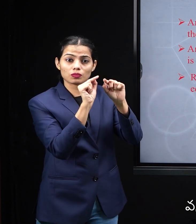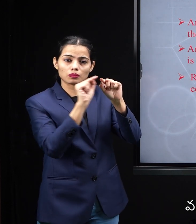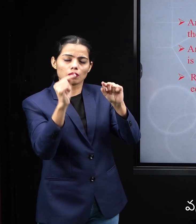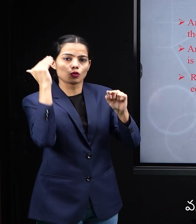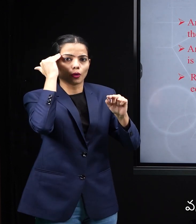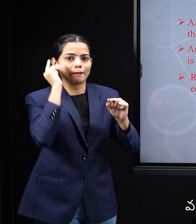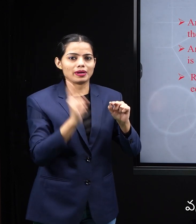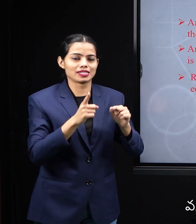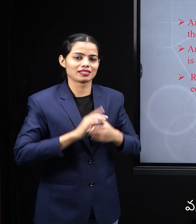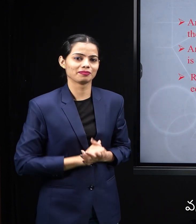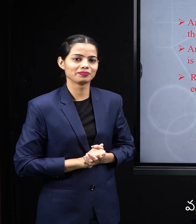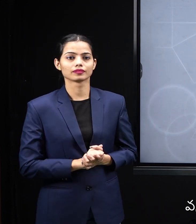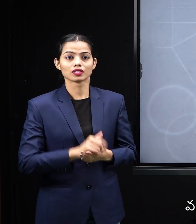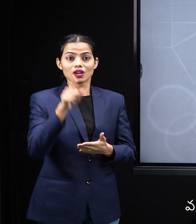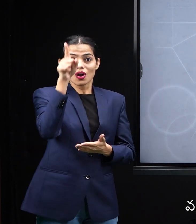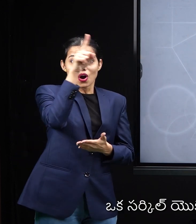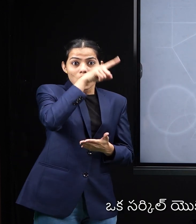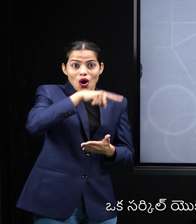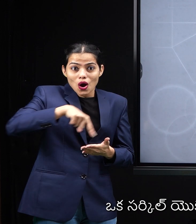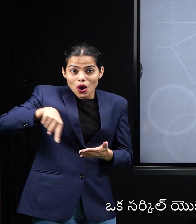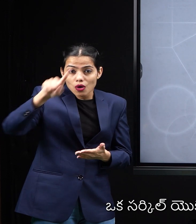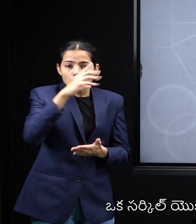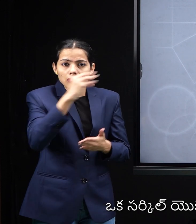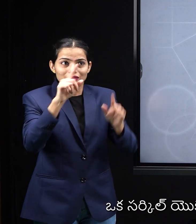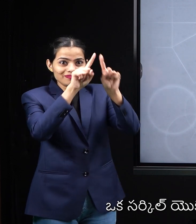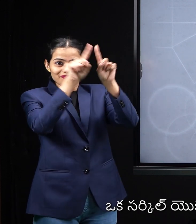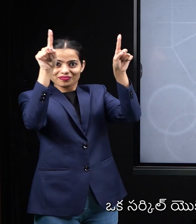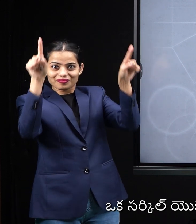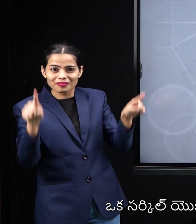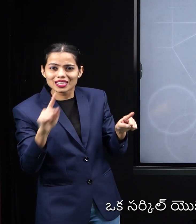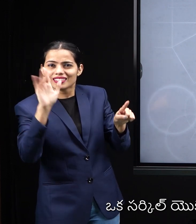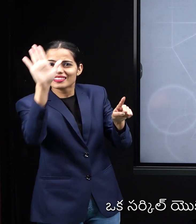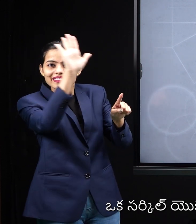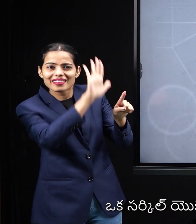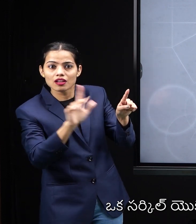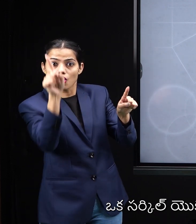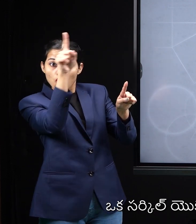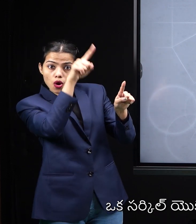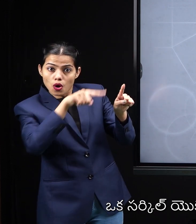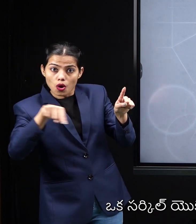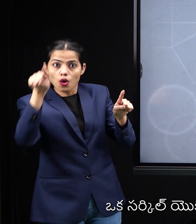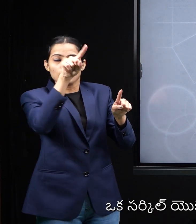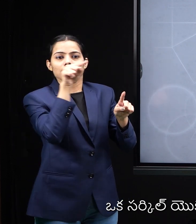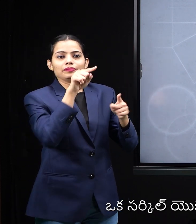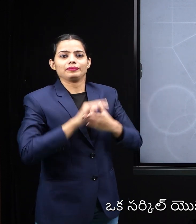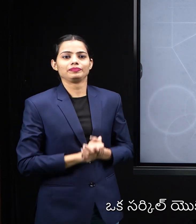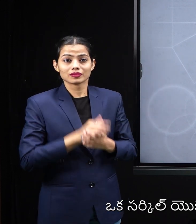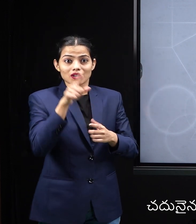వృత్త వ్యాసార్థం అంటారు. ఒక సర్కిల్ యొక్క అంతర్గత మరియు వెలుపలి భాగం